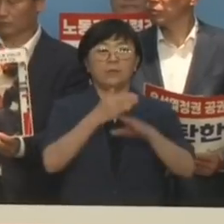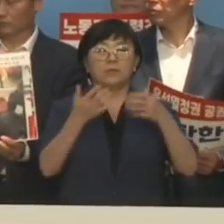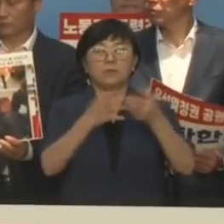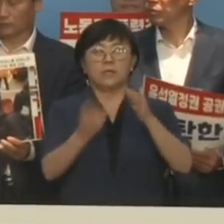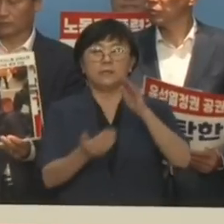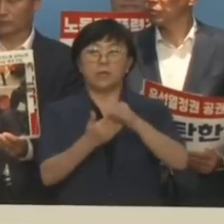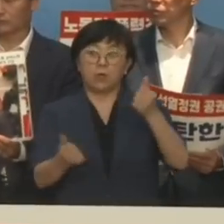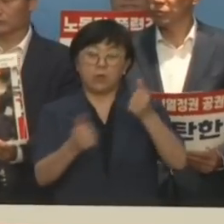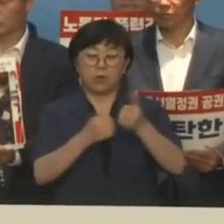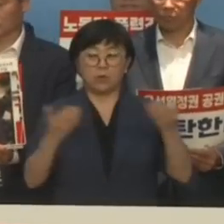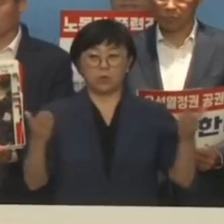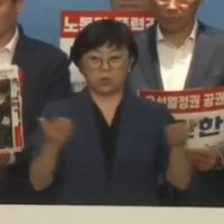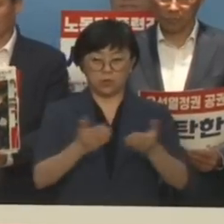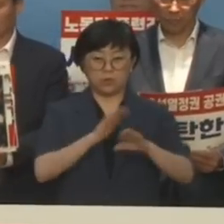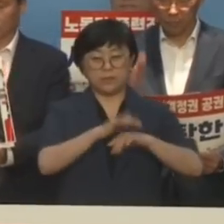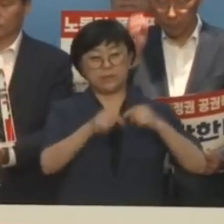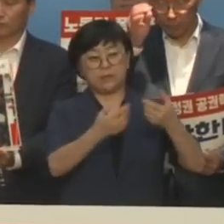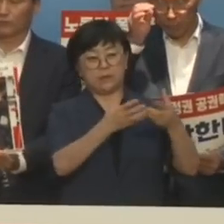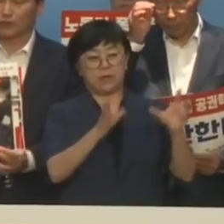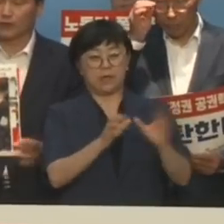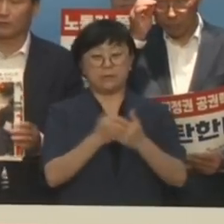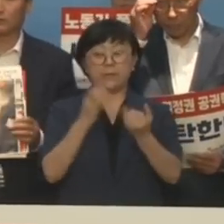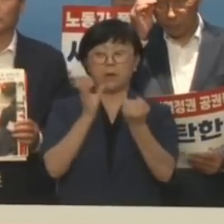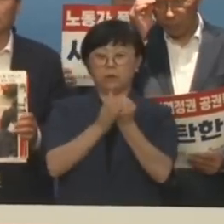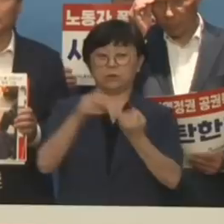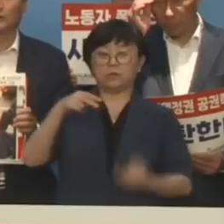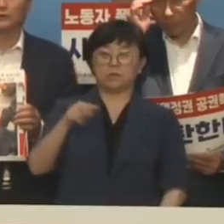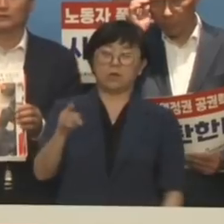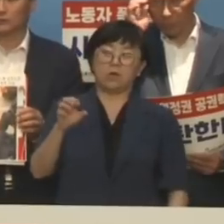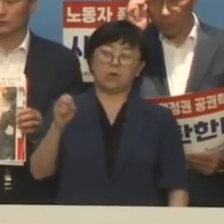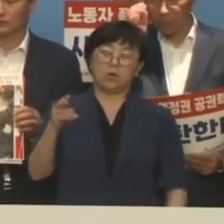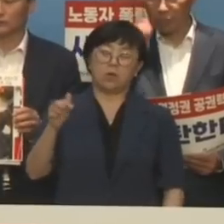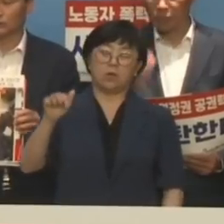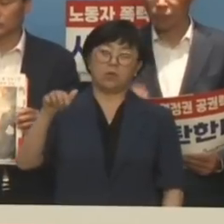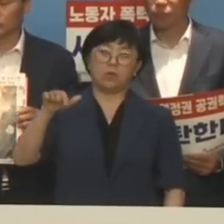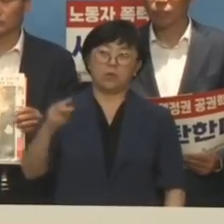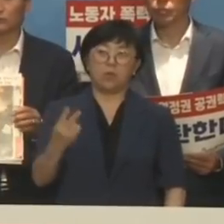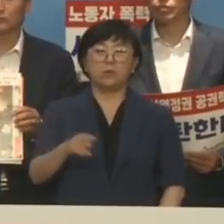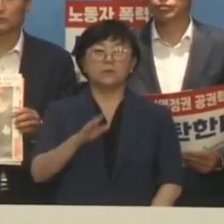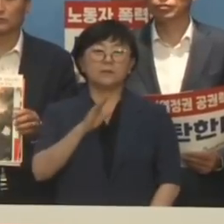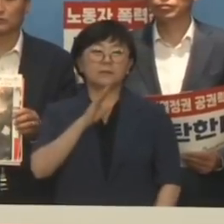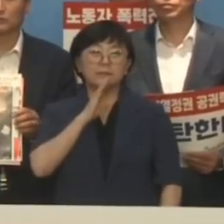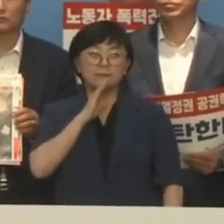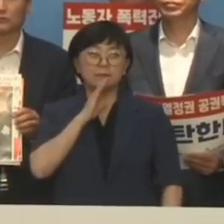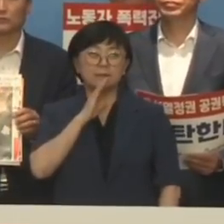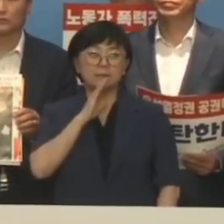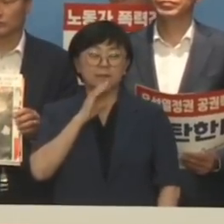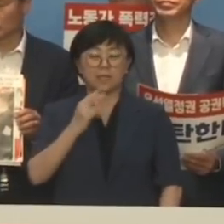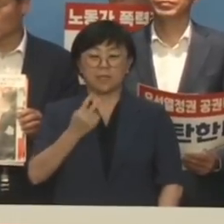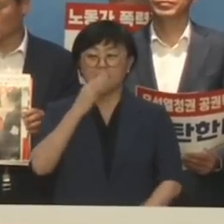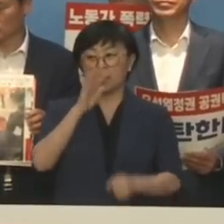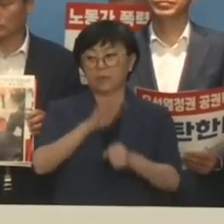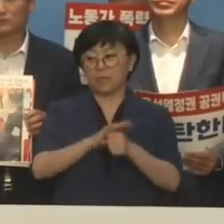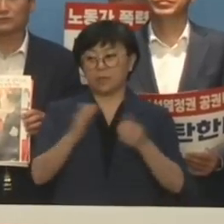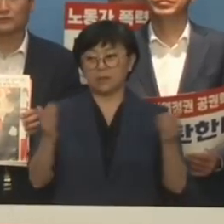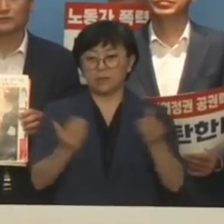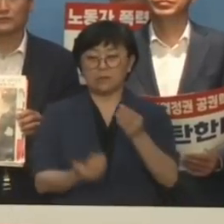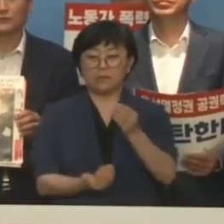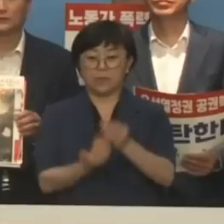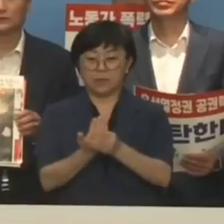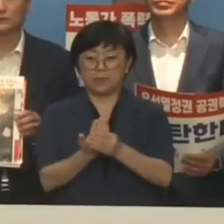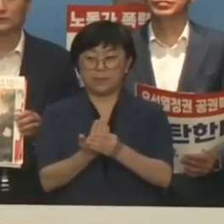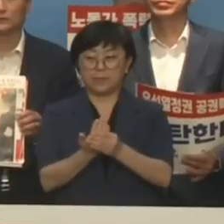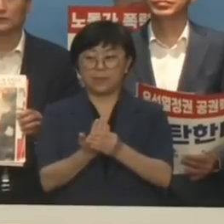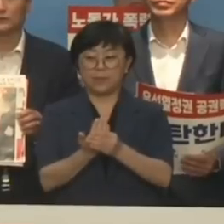더불어민주당 최고위원이고 노동존중실천단 단장 서영교입니다. 정말 있을 수 없는 일이